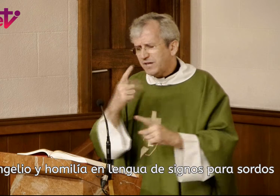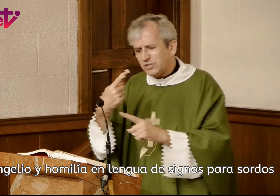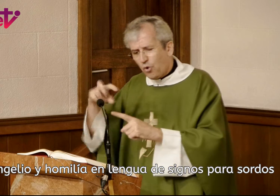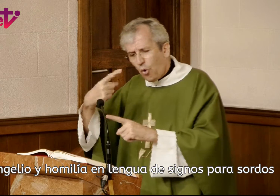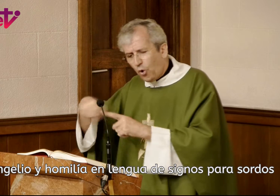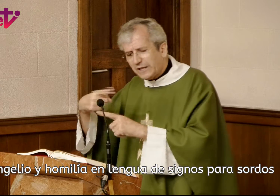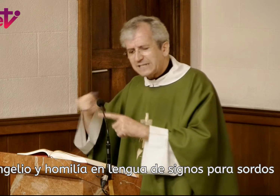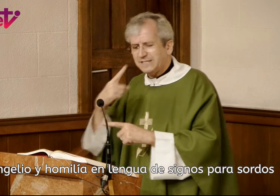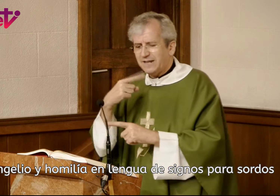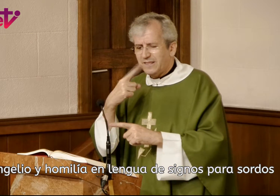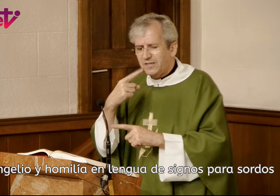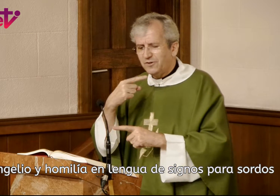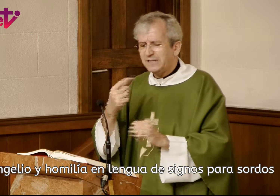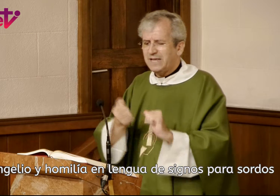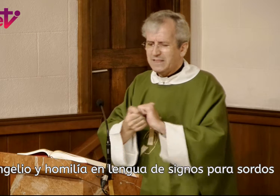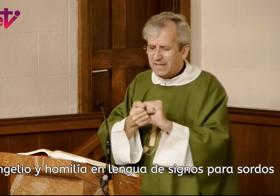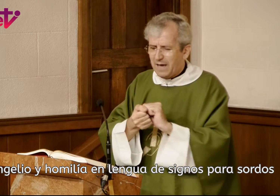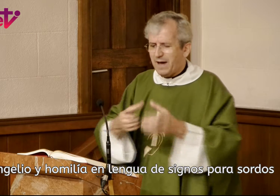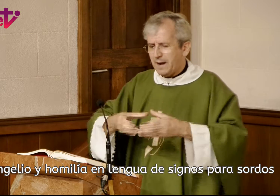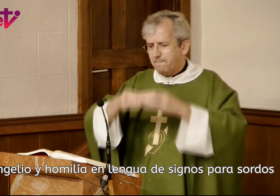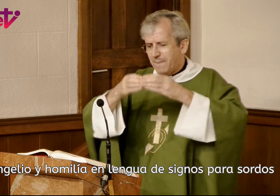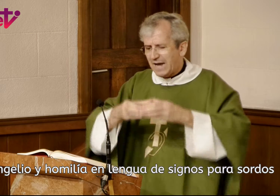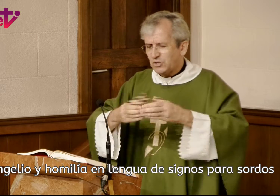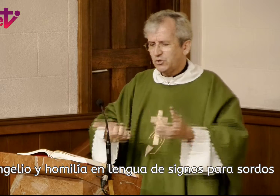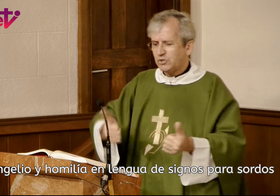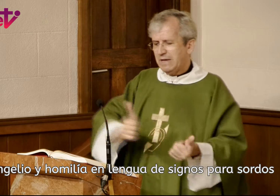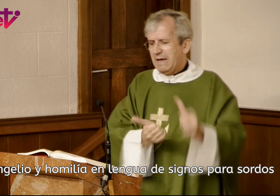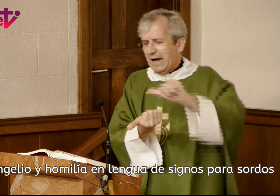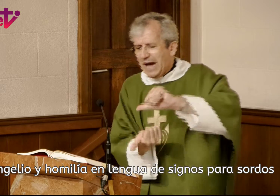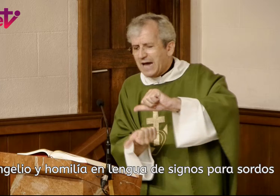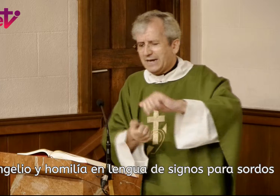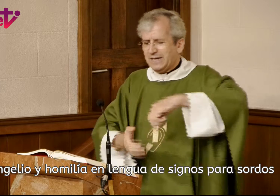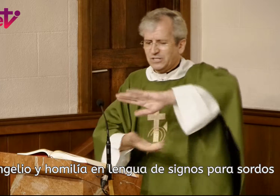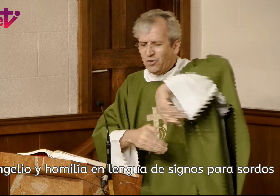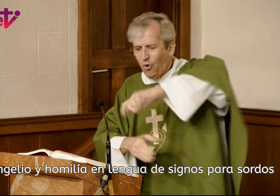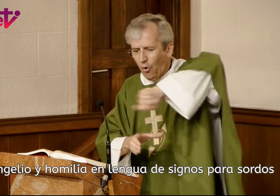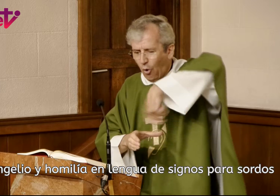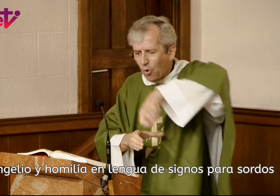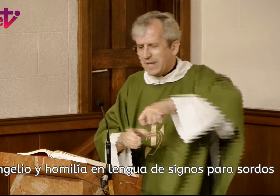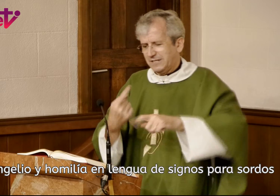muchas otras tradiciones de lavar vasos, jarras, ollas.